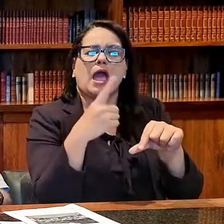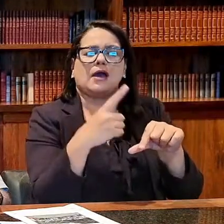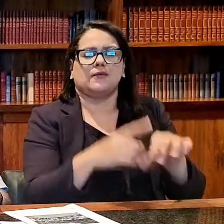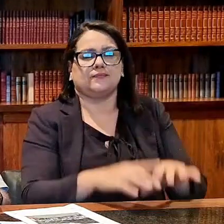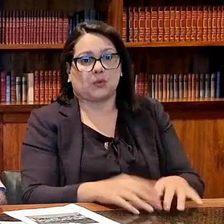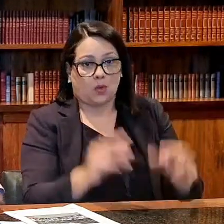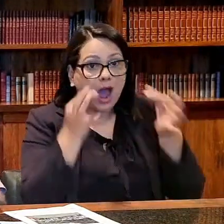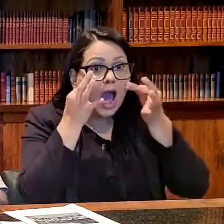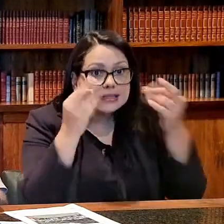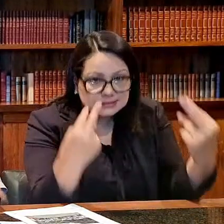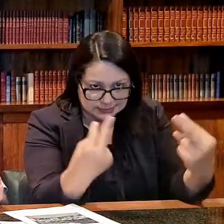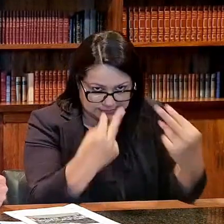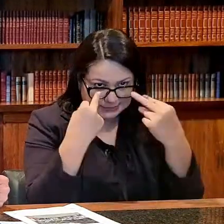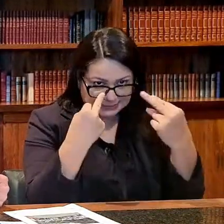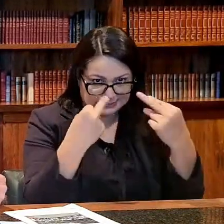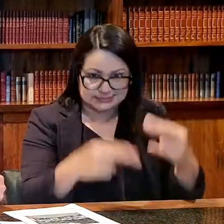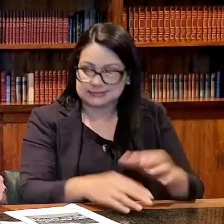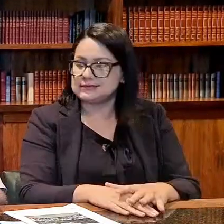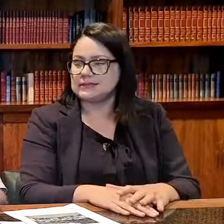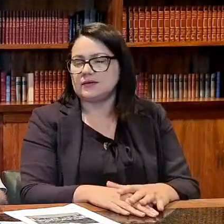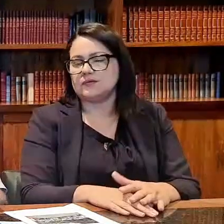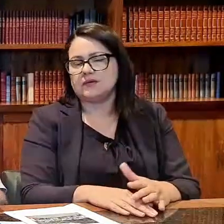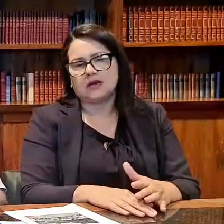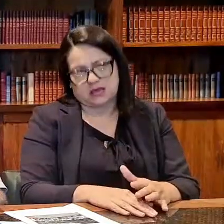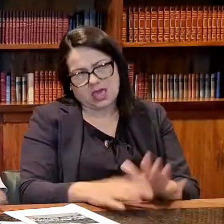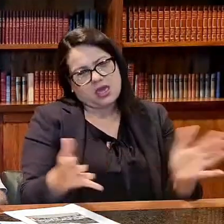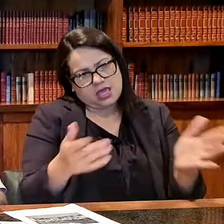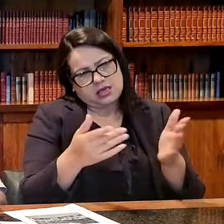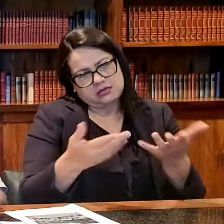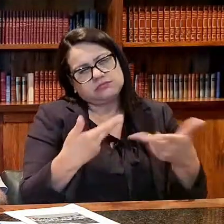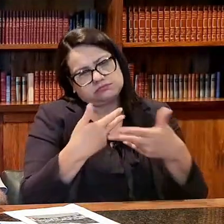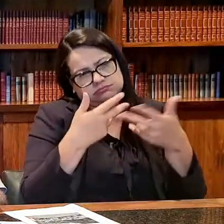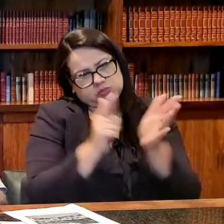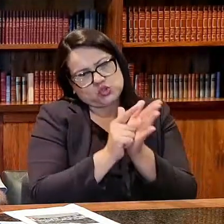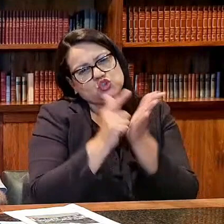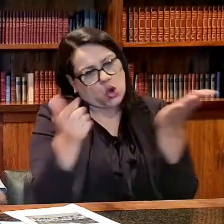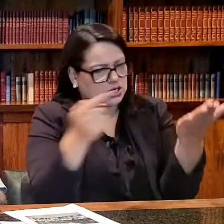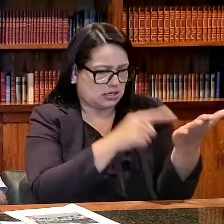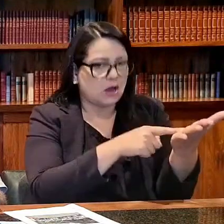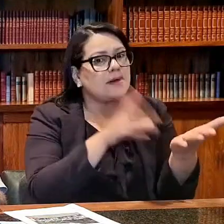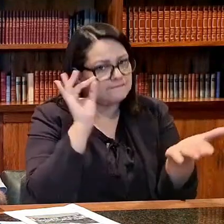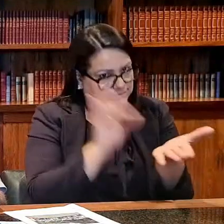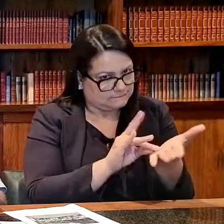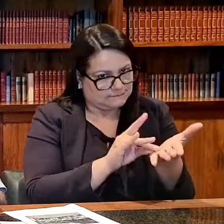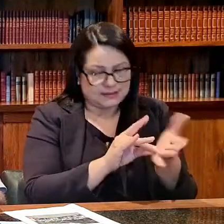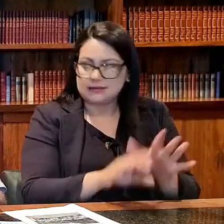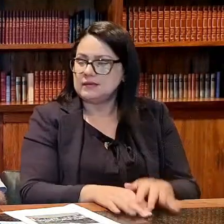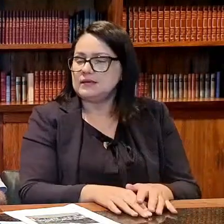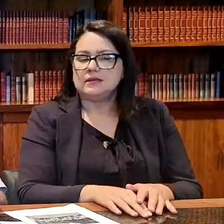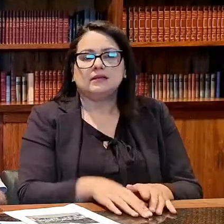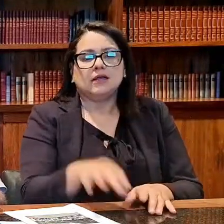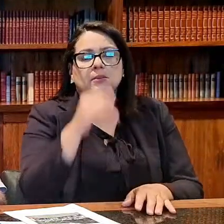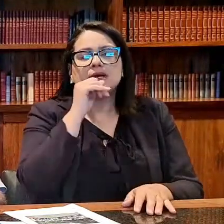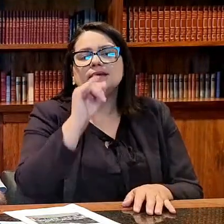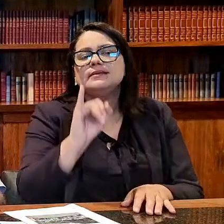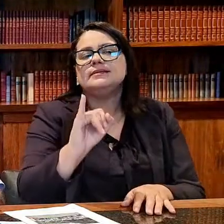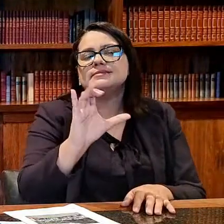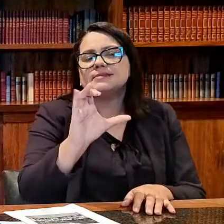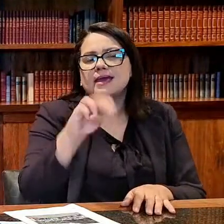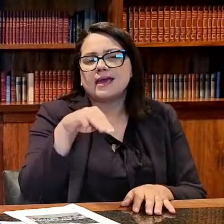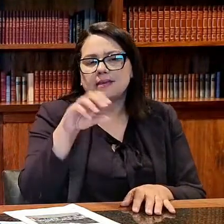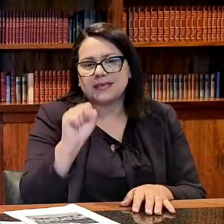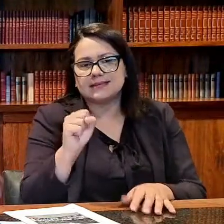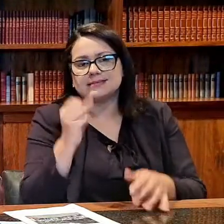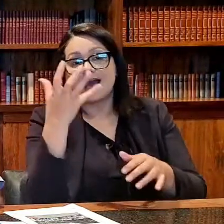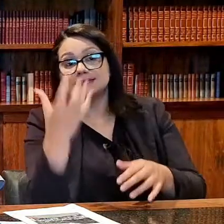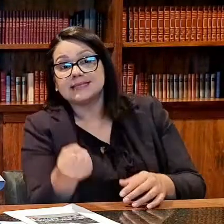Atenção, pessoal, presta atenção aqui, tá? É notícia de jornal, mas é verdadeira, está comprovada aqui. A questão da redução do ICMS